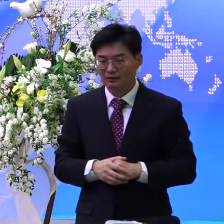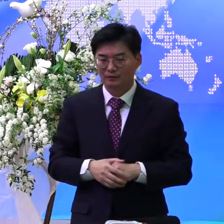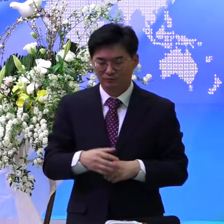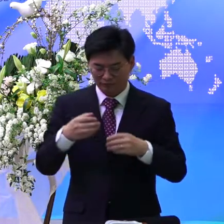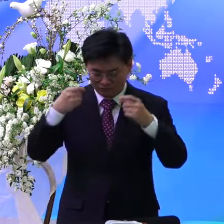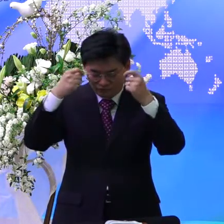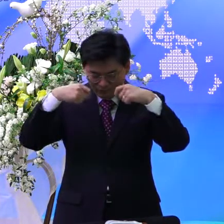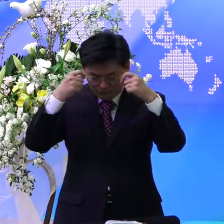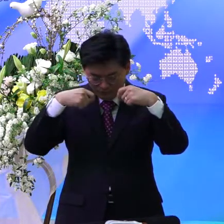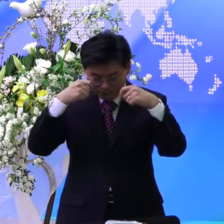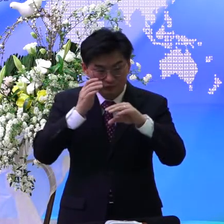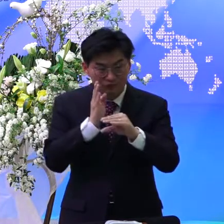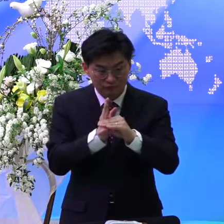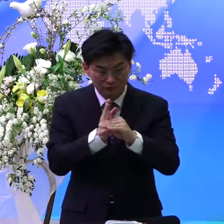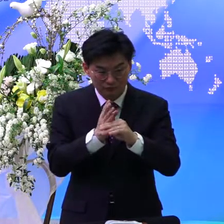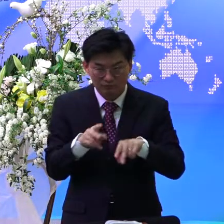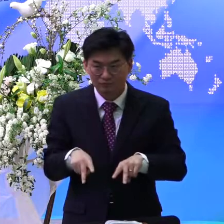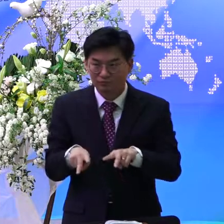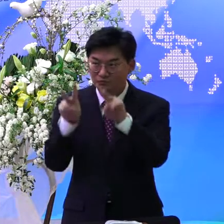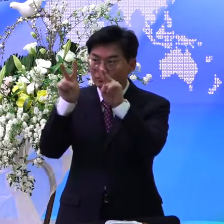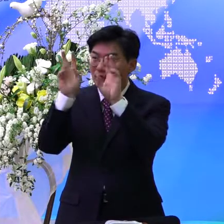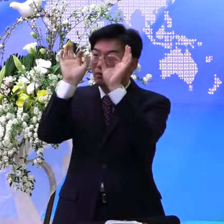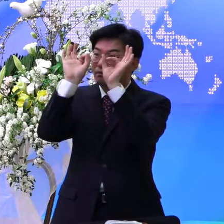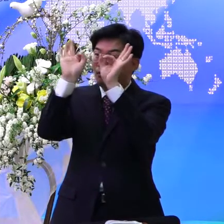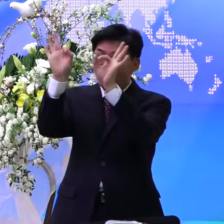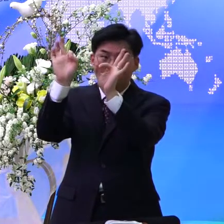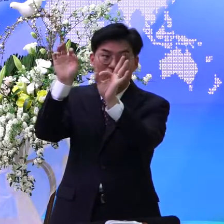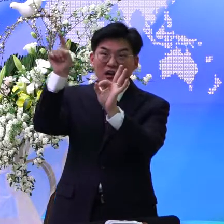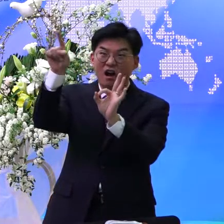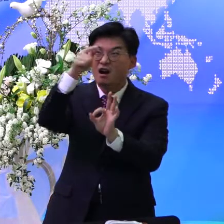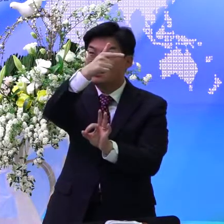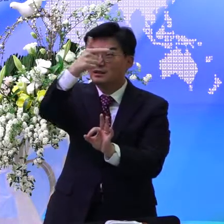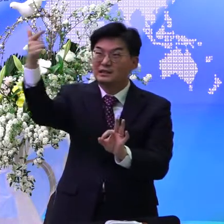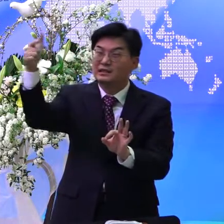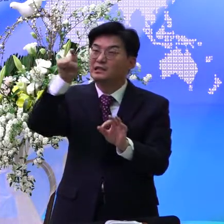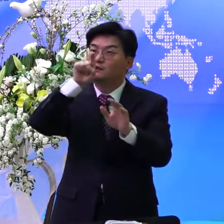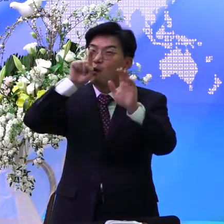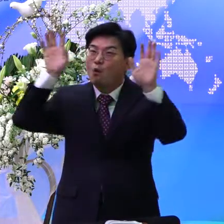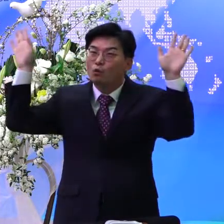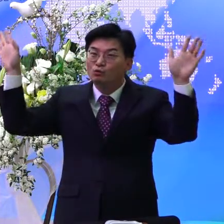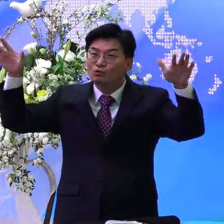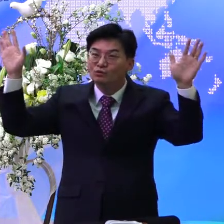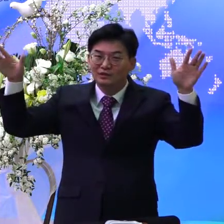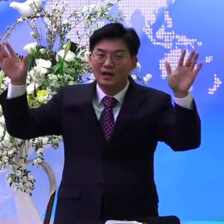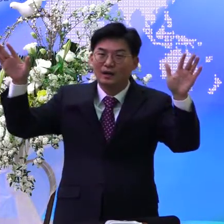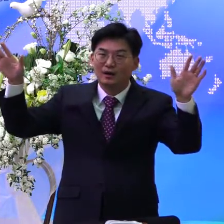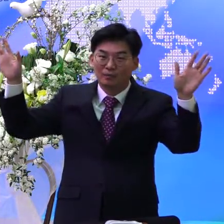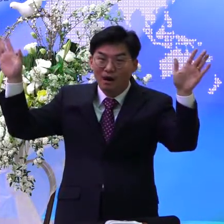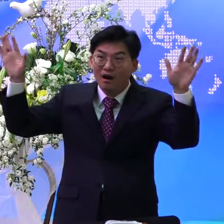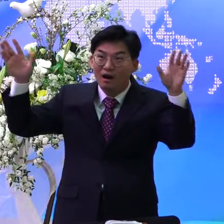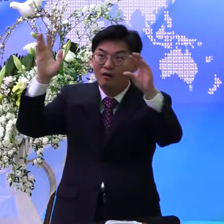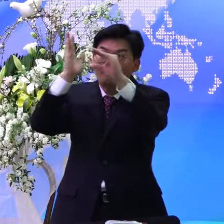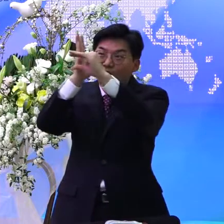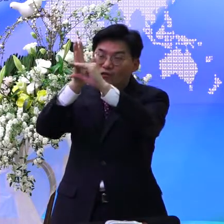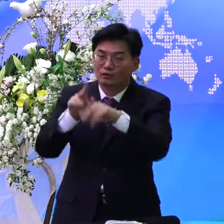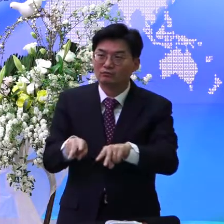공중을 날고 있었습니다. 와, 멋지다. 저건 무슨 새지? 나도 저렇게 날고